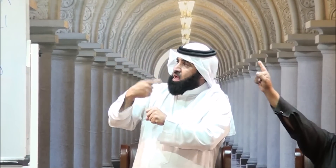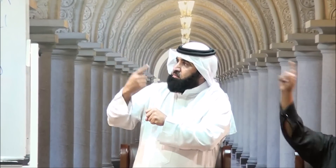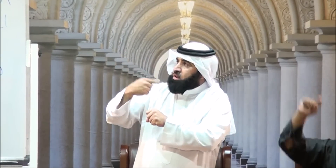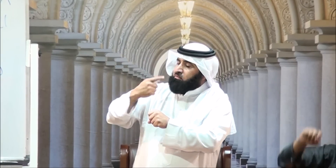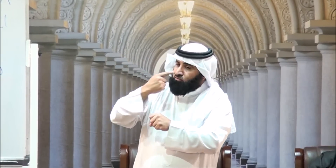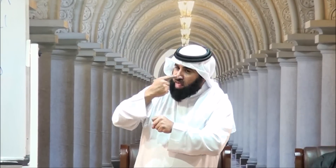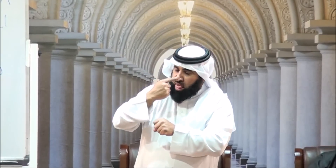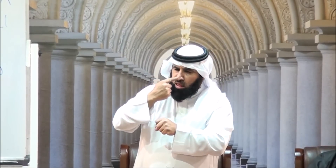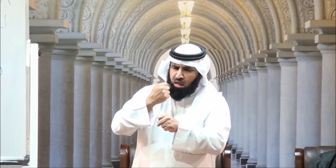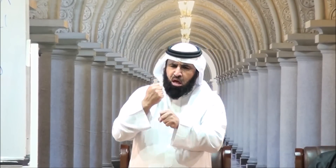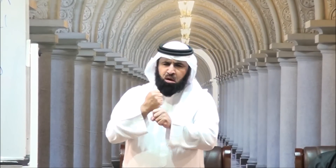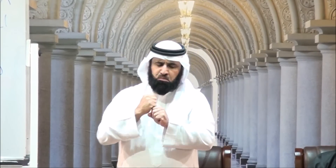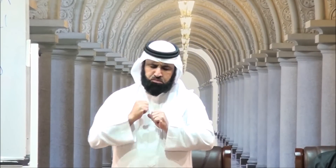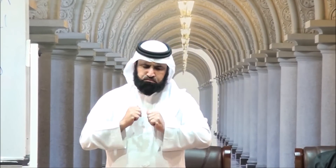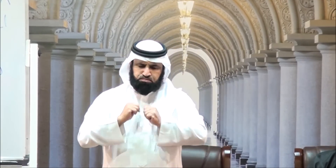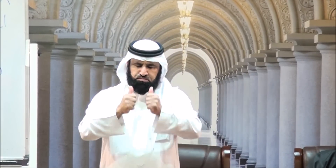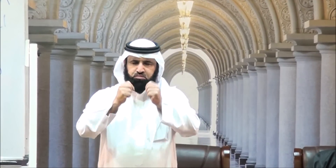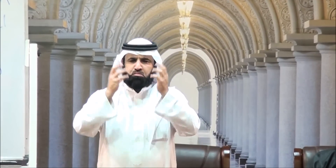مثله